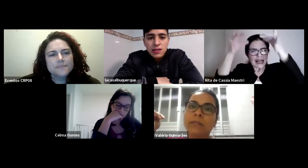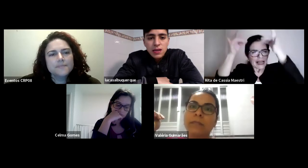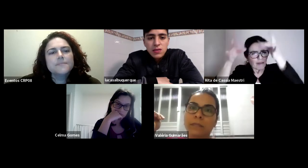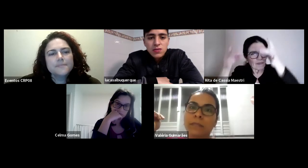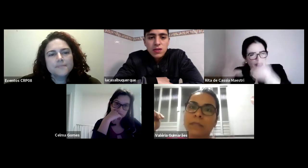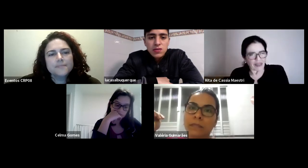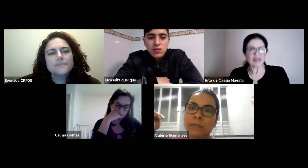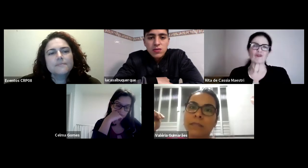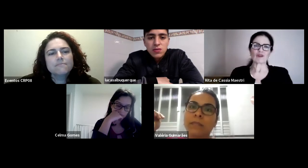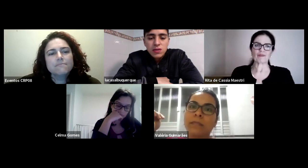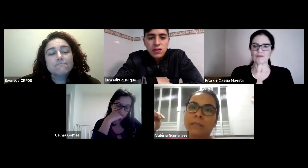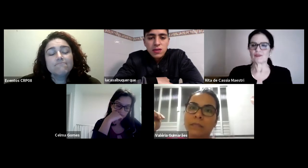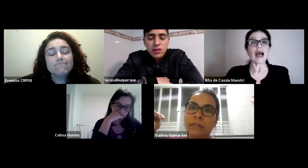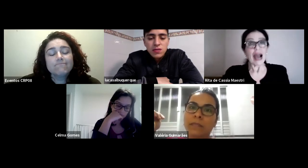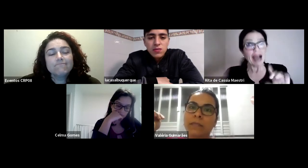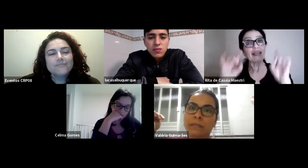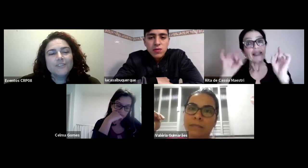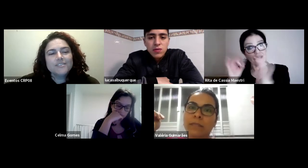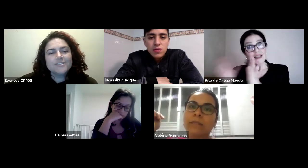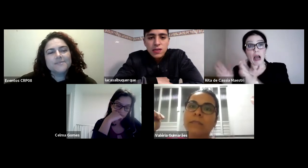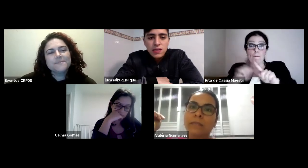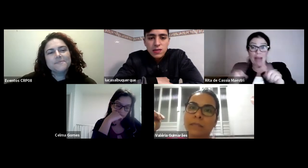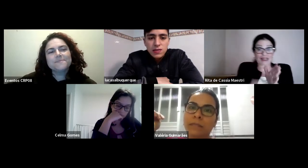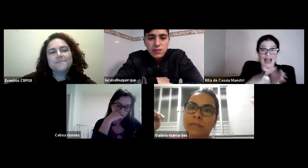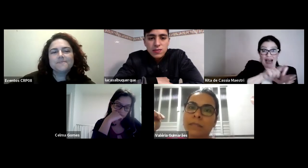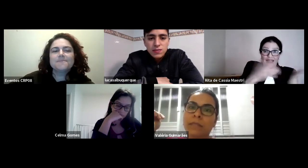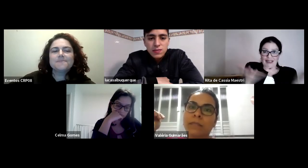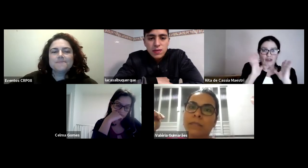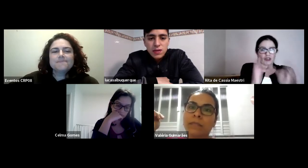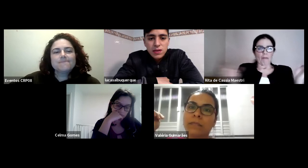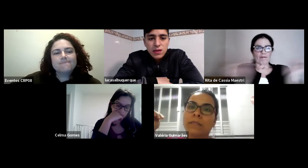sinais dos transtornos e tudo muito bem descrito.